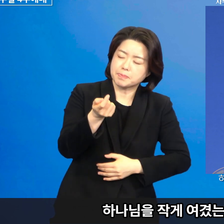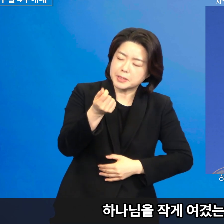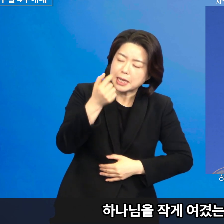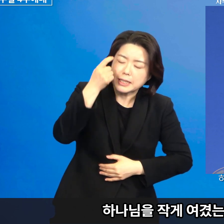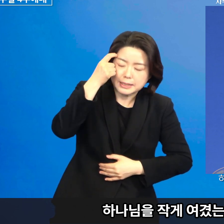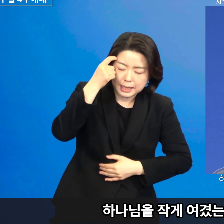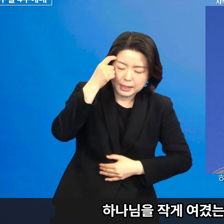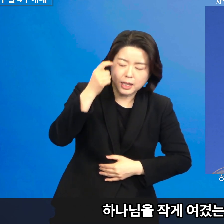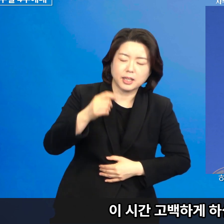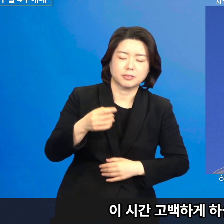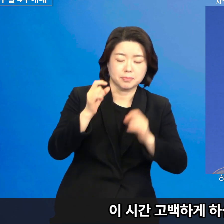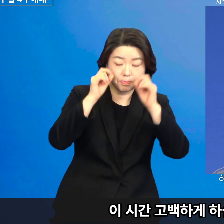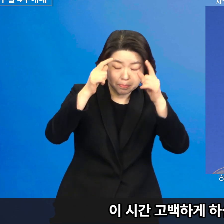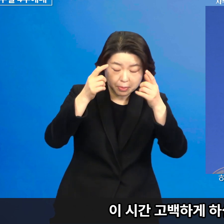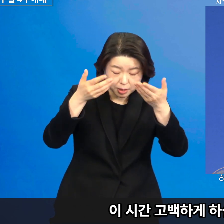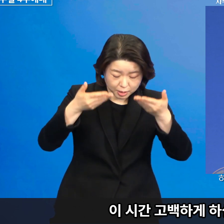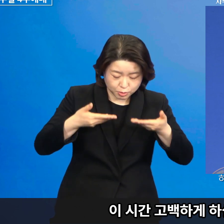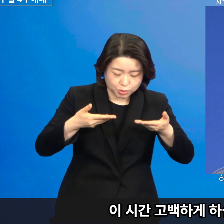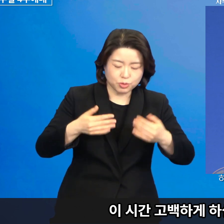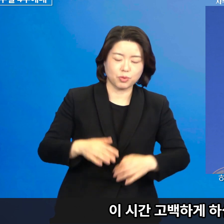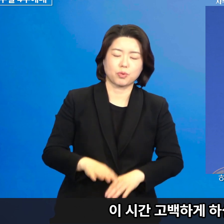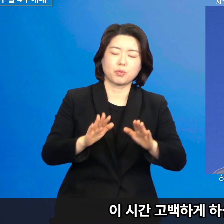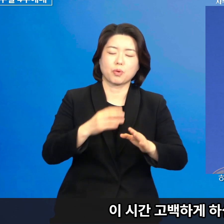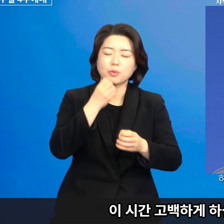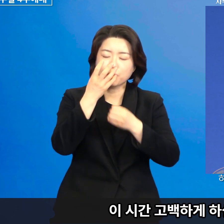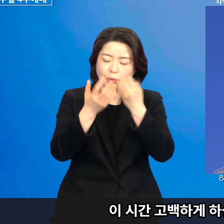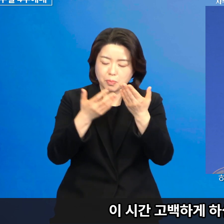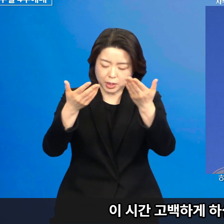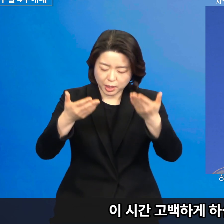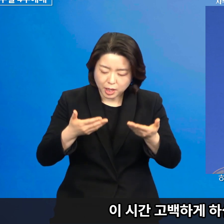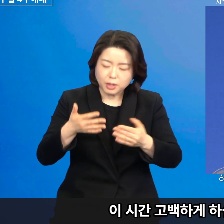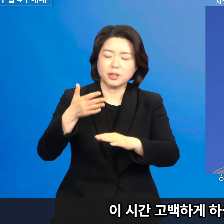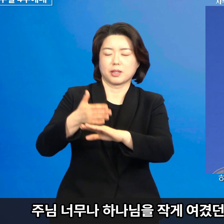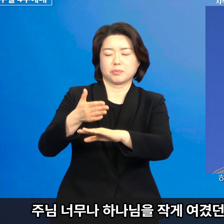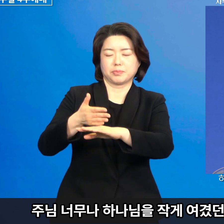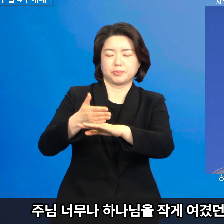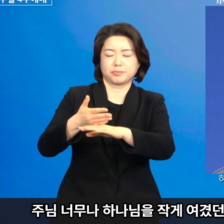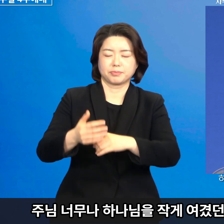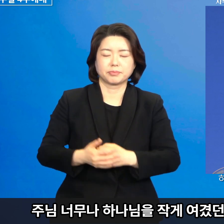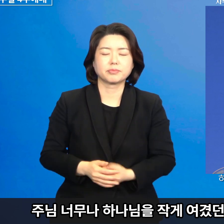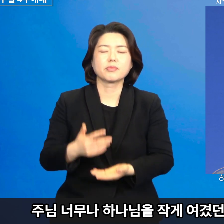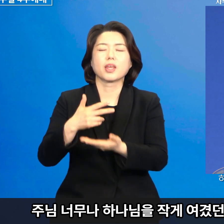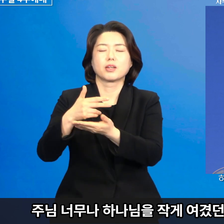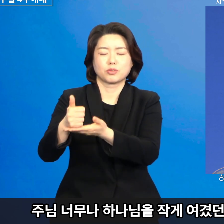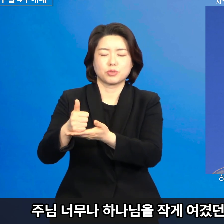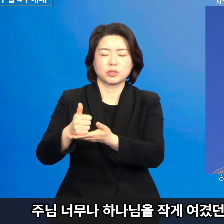여겼는지를 깨닫게 하시고 이 시간 고백하게 하심에 감사드립니다.